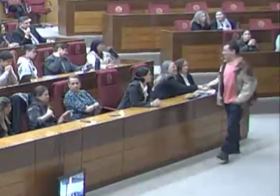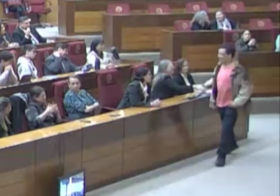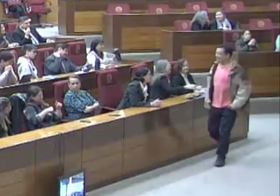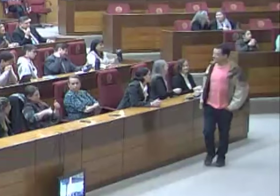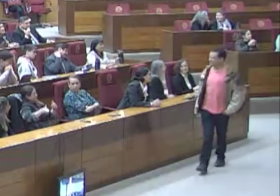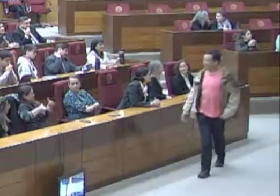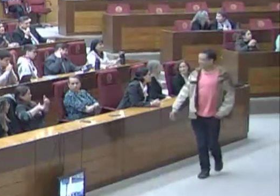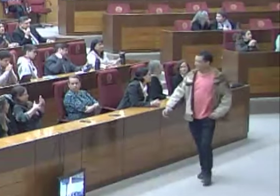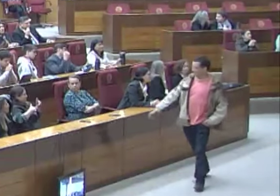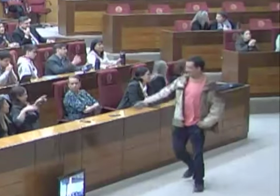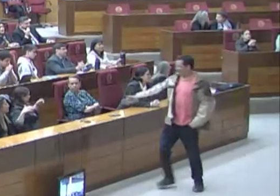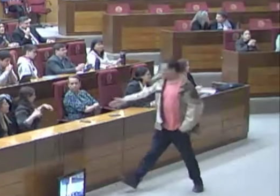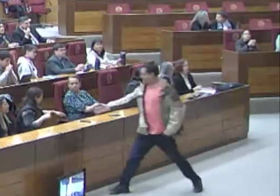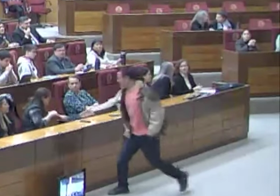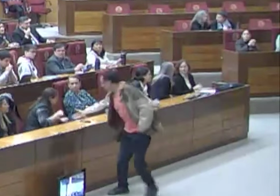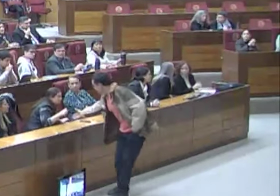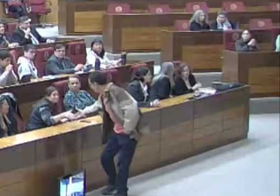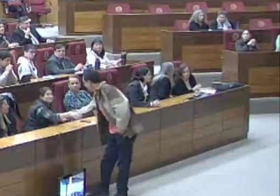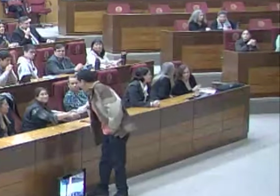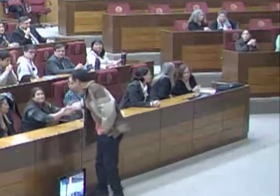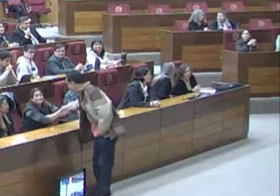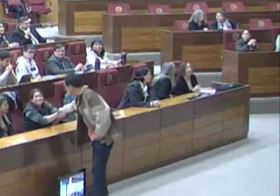Sí, adelante. ¿De ahí nomás? Sí.